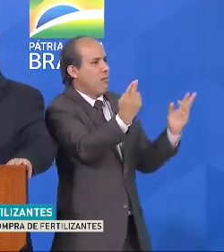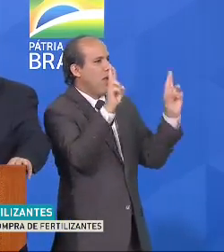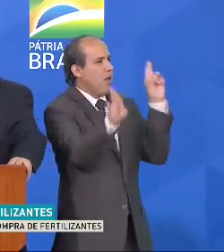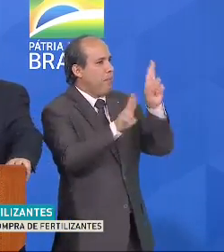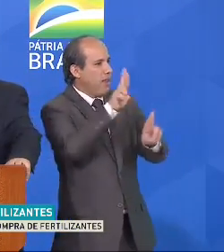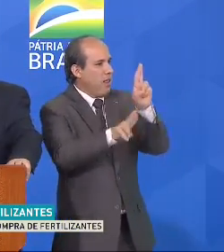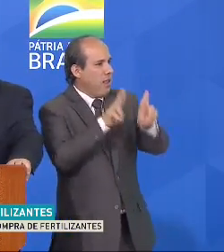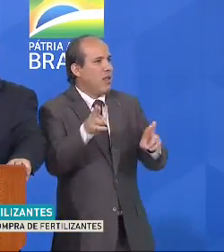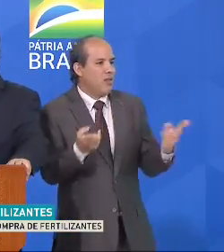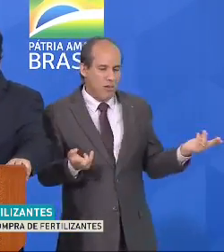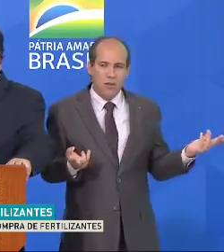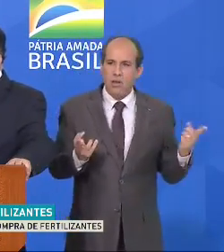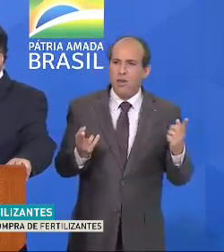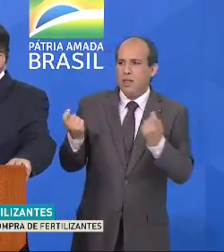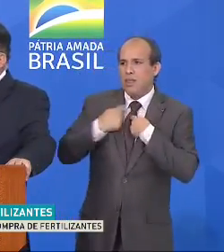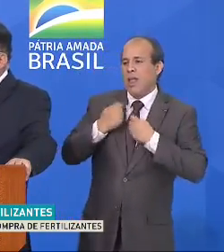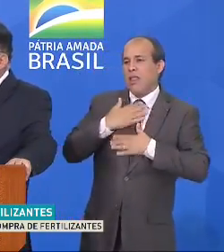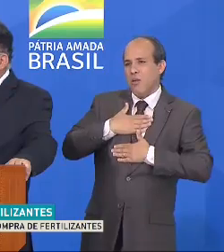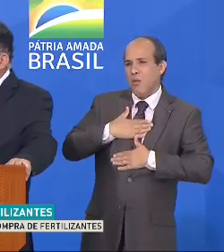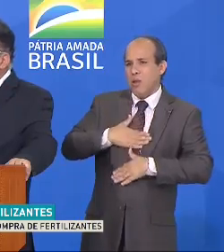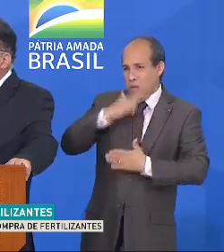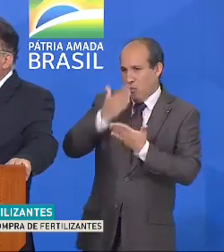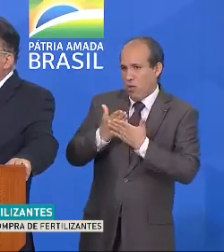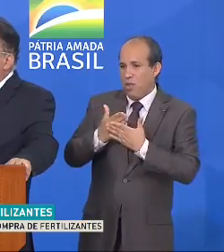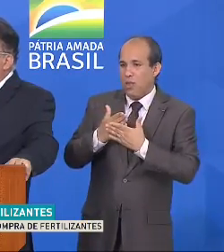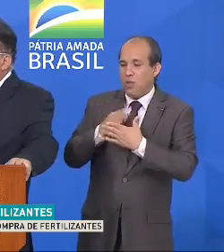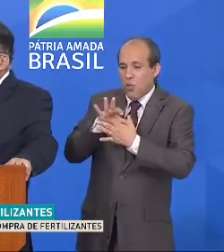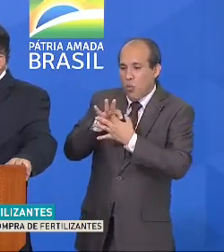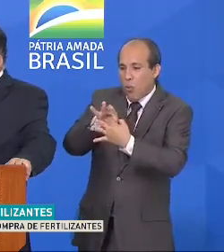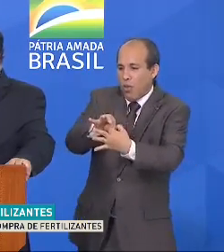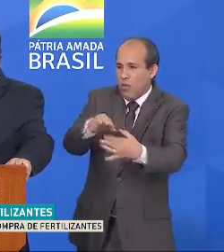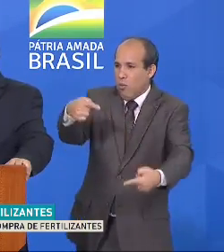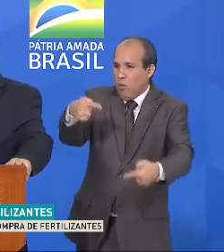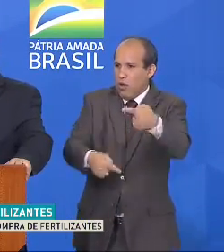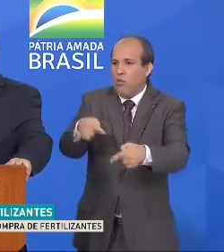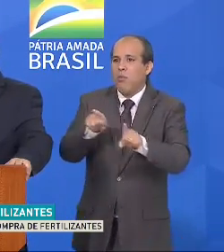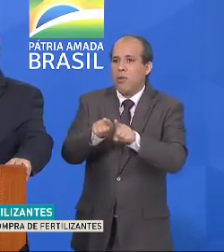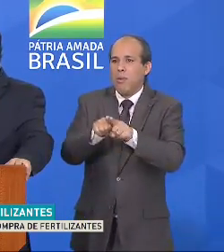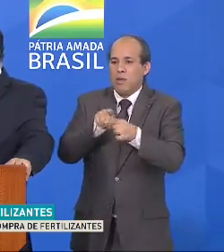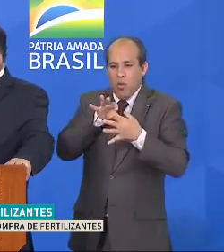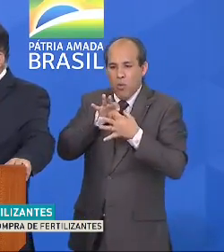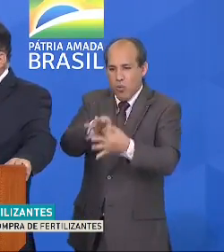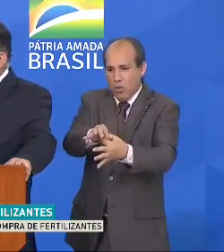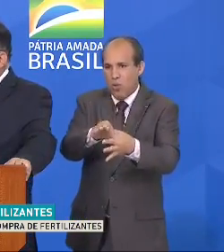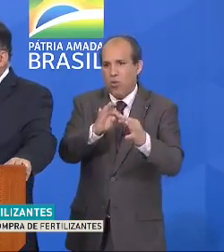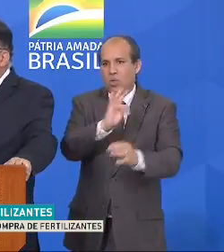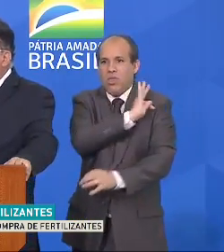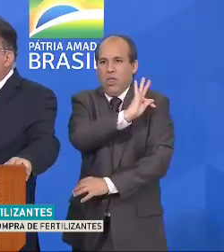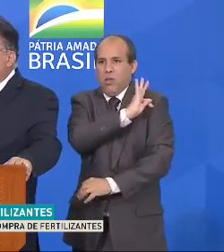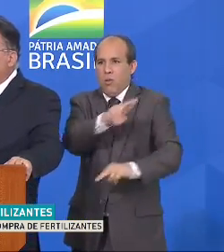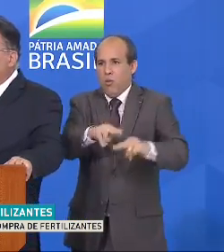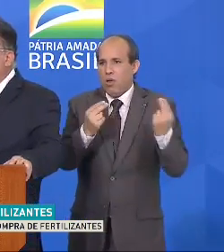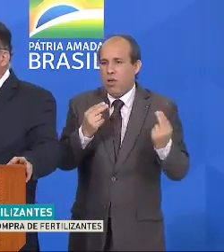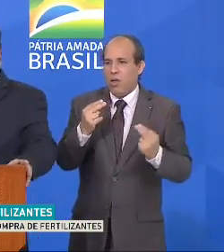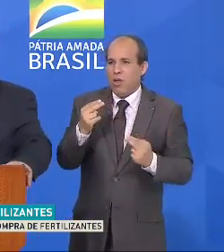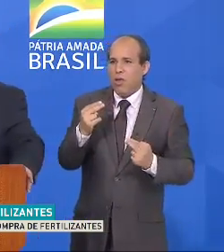traz tranquilidade, não só no nível político, mas também no nível técnico, porque uma inovação é que